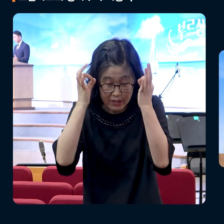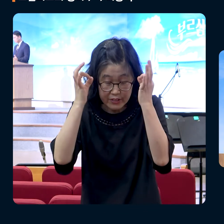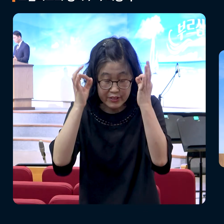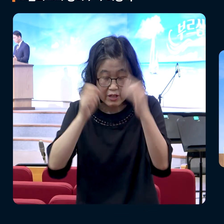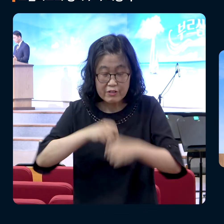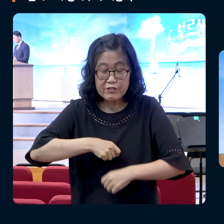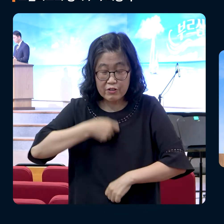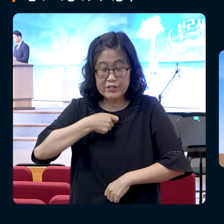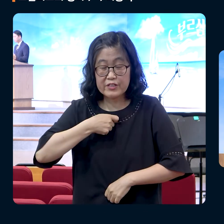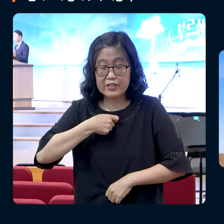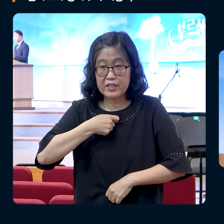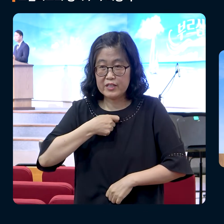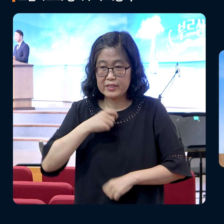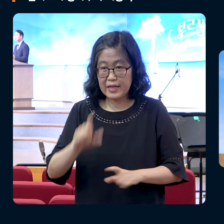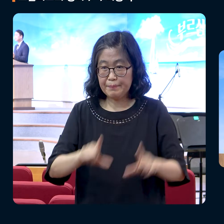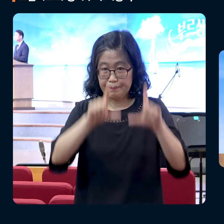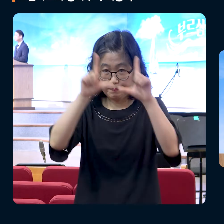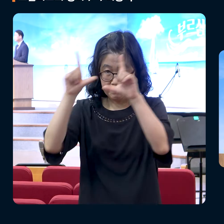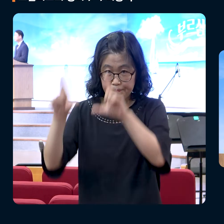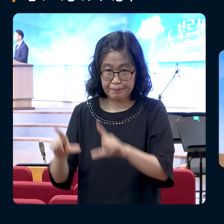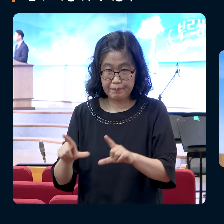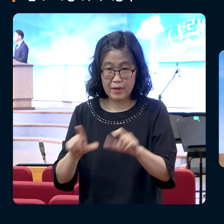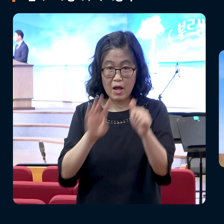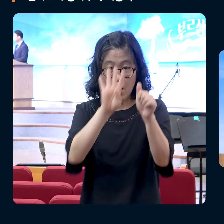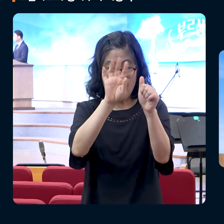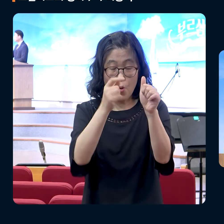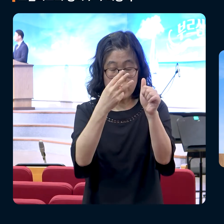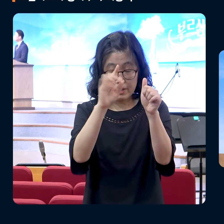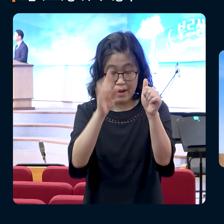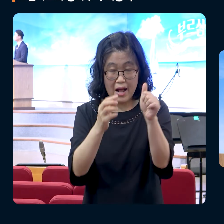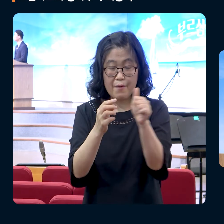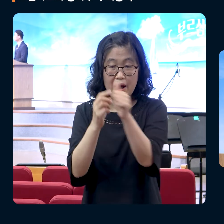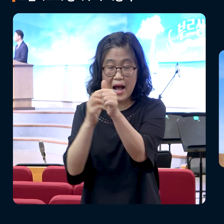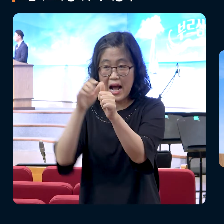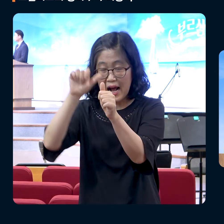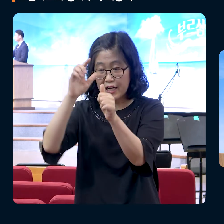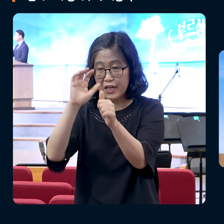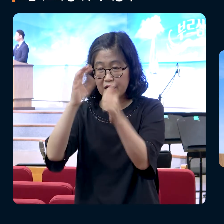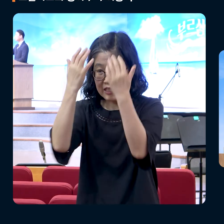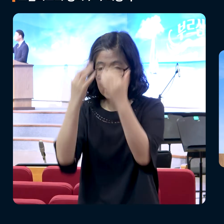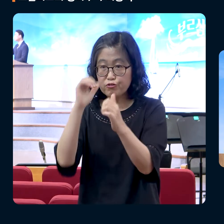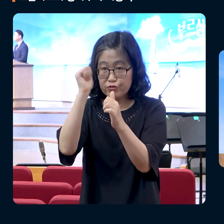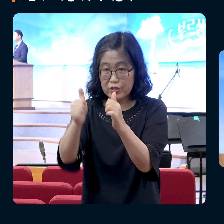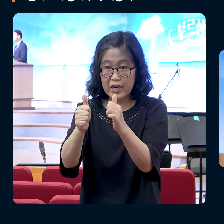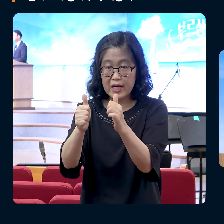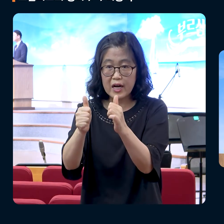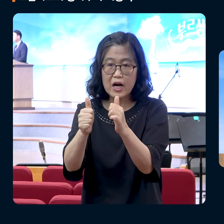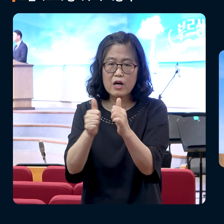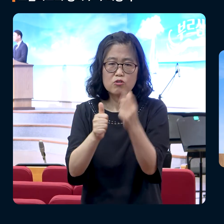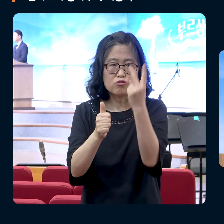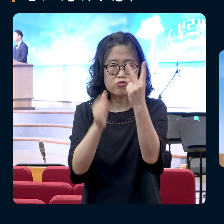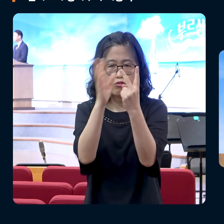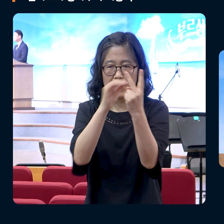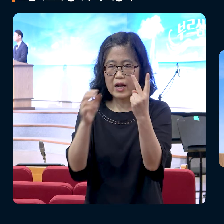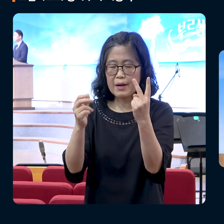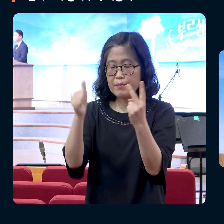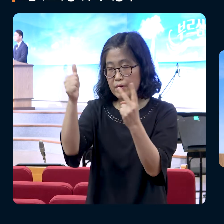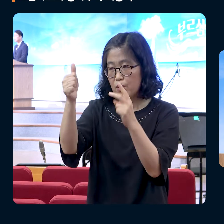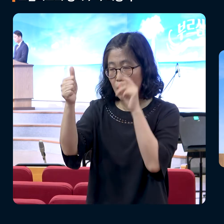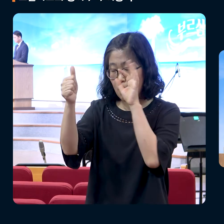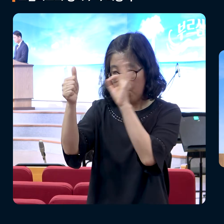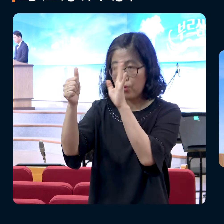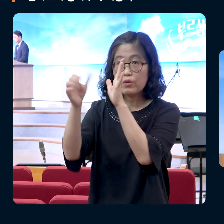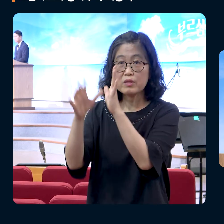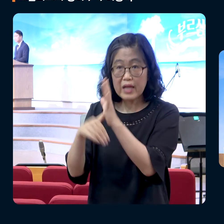앞서 이야기했던 것처럼 보디발과 간수장이 요셉을 바라보면서 저 사람은 형통한 삶을 살아가는 사람이야